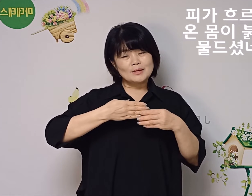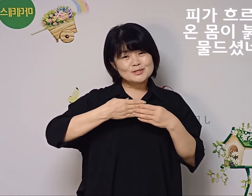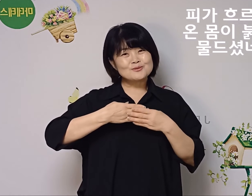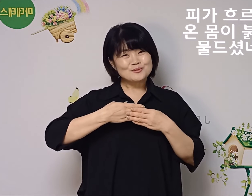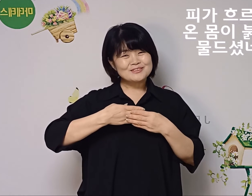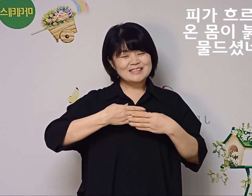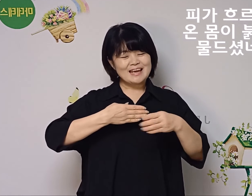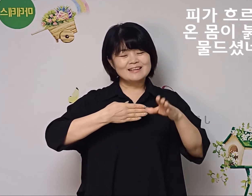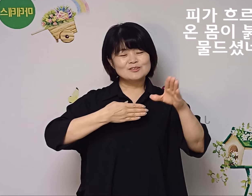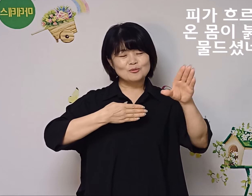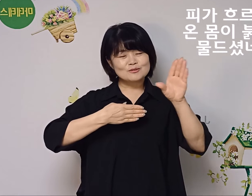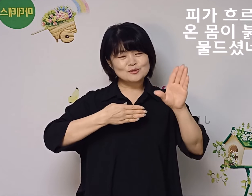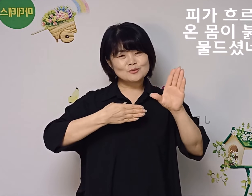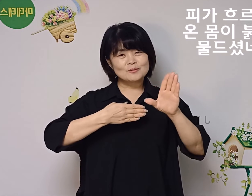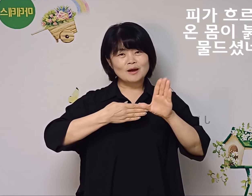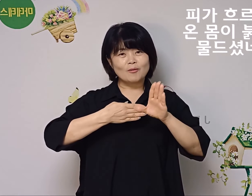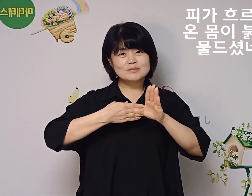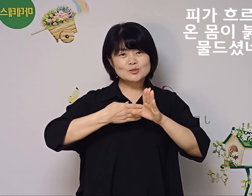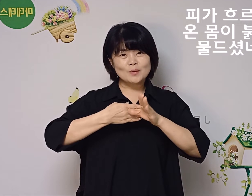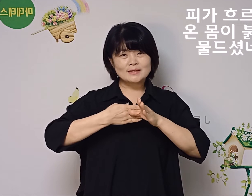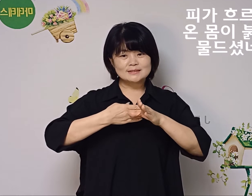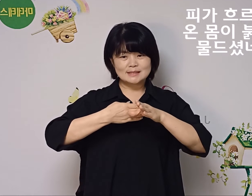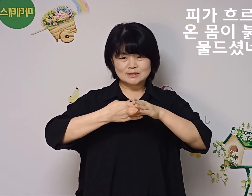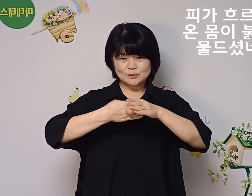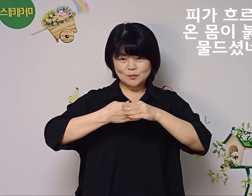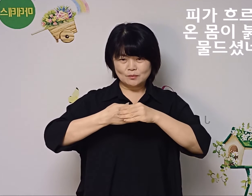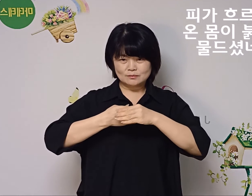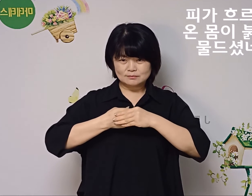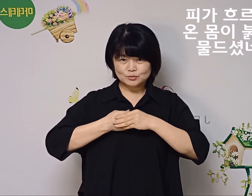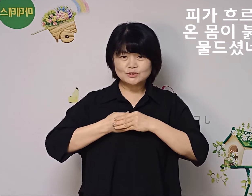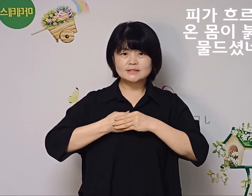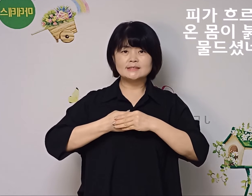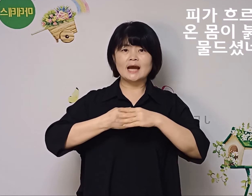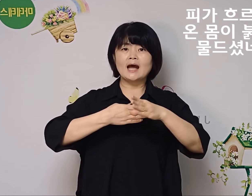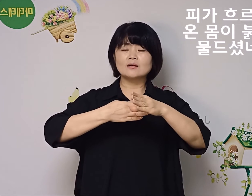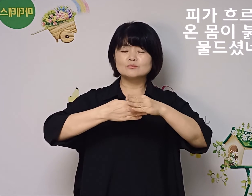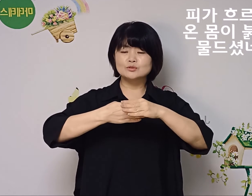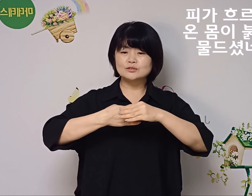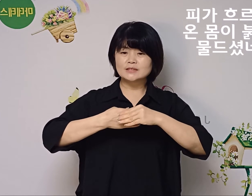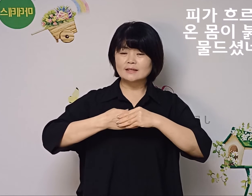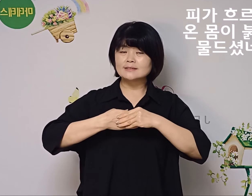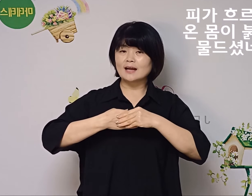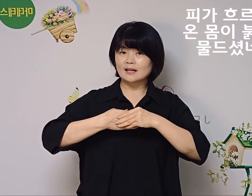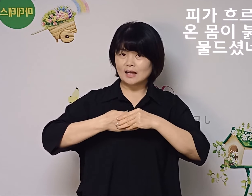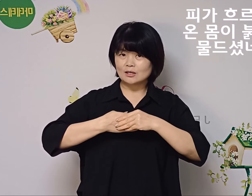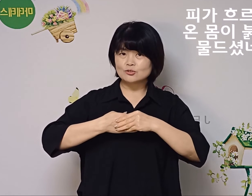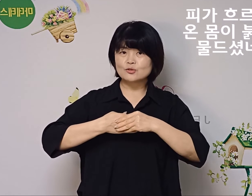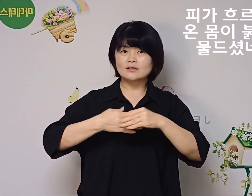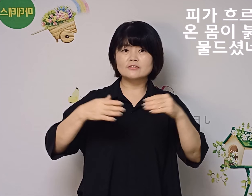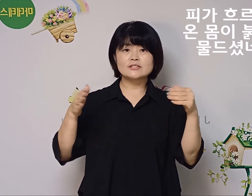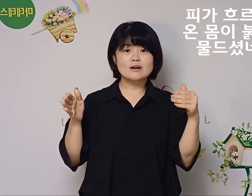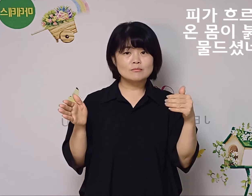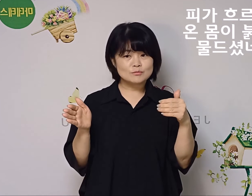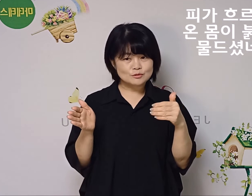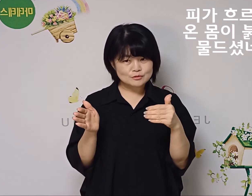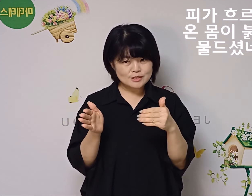왼손 손등에 오른손 엄지손가락을 대시고 물들다. 근데 아까 과거수화 넣었죠?